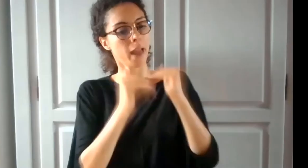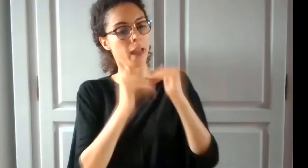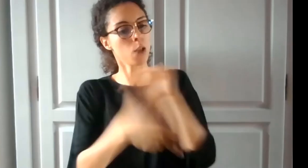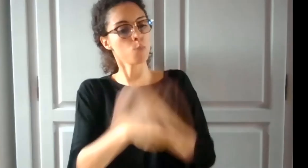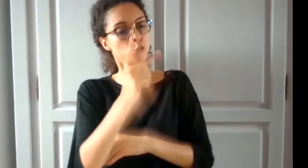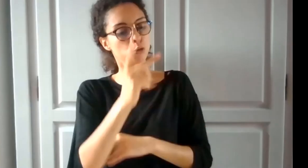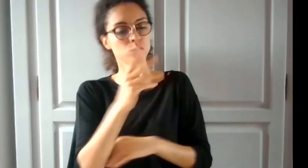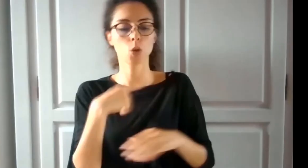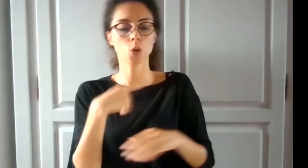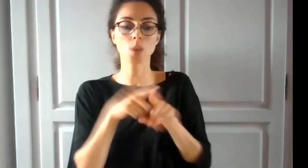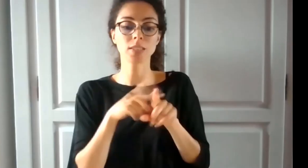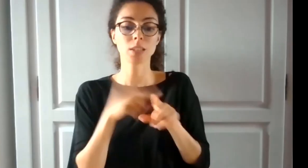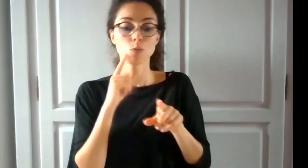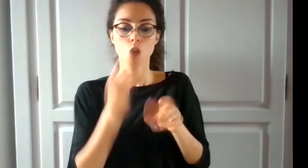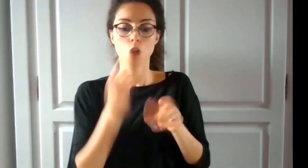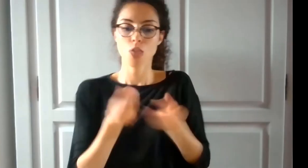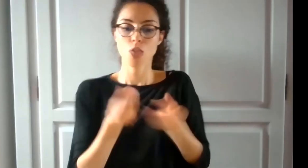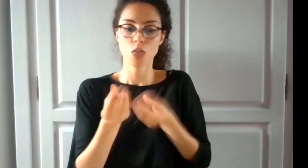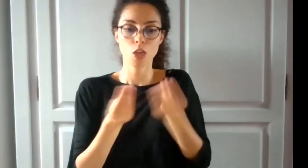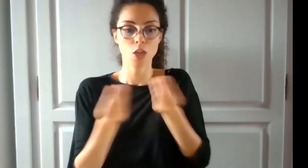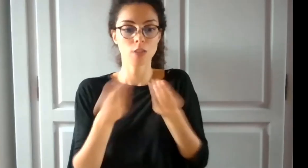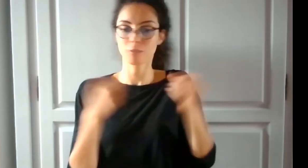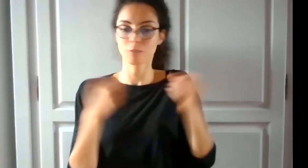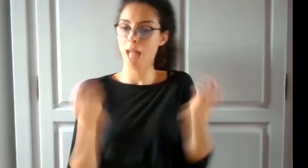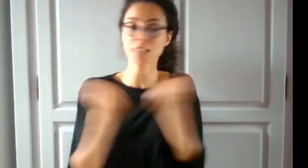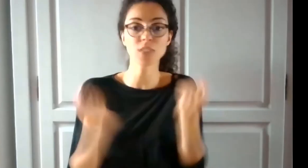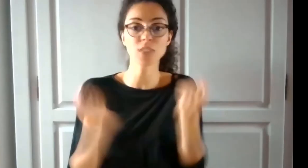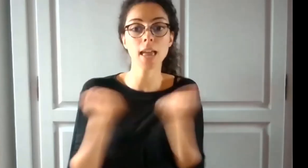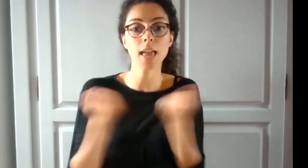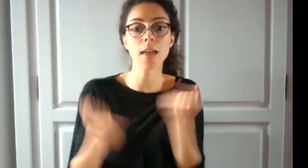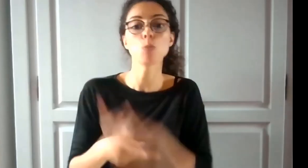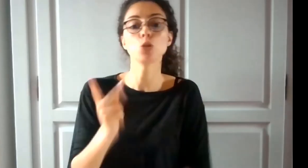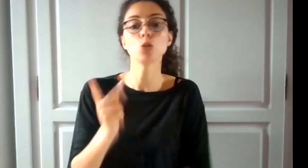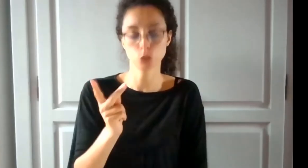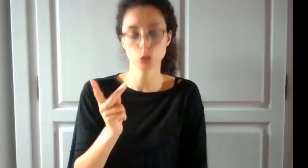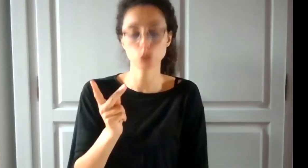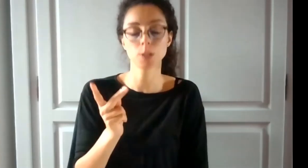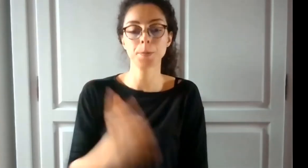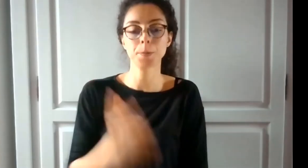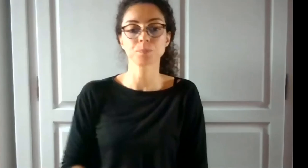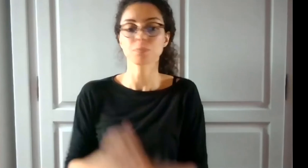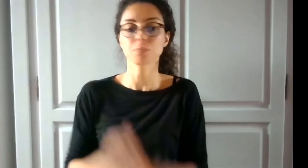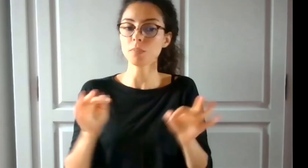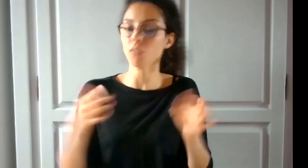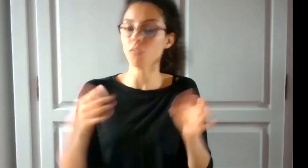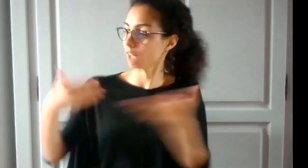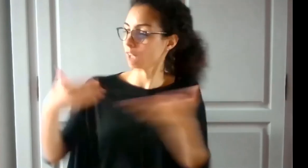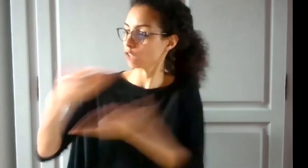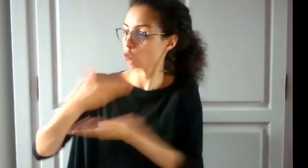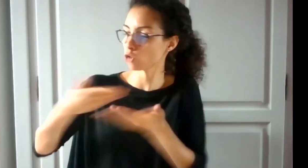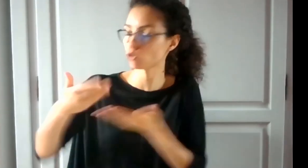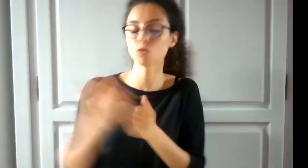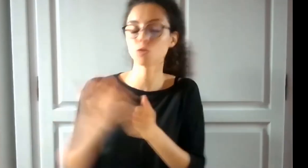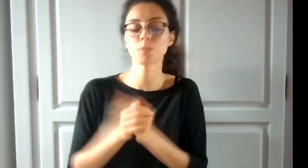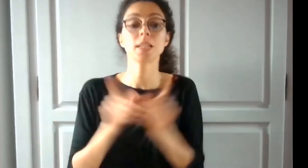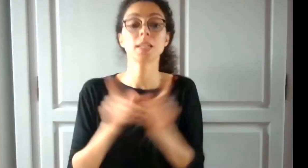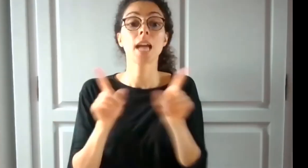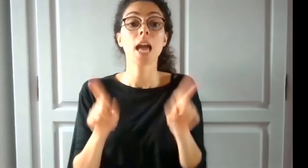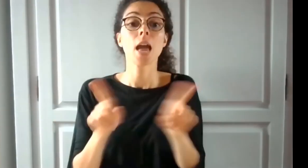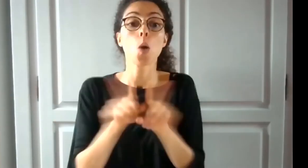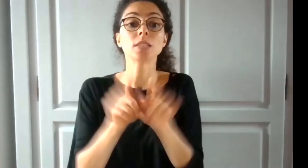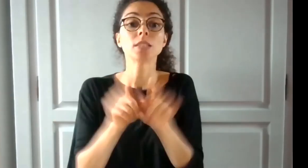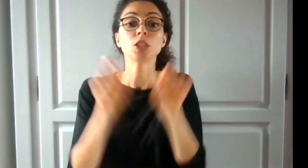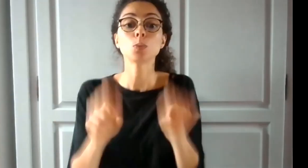plus d'activateurs d'égalité, j'ai envie de dire, par rapport à nos échanges, et dire que vous pourrez retrouver